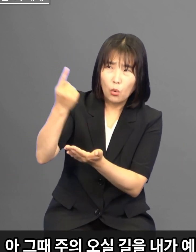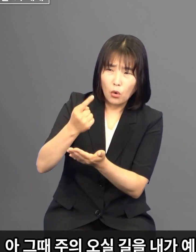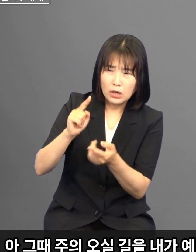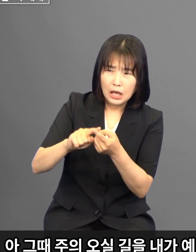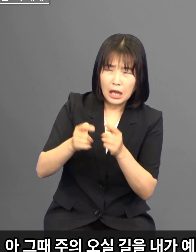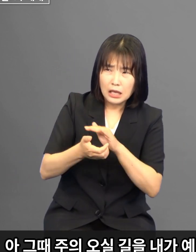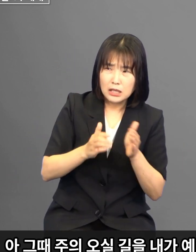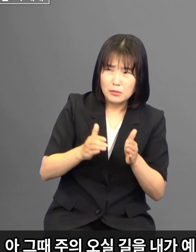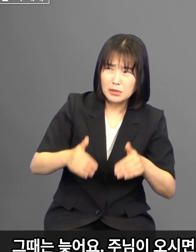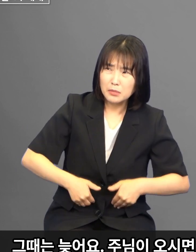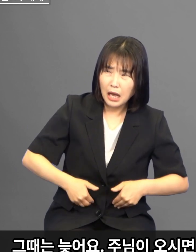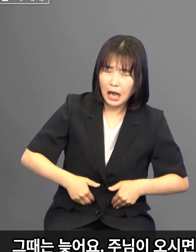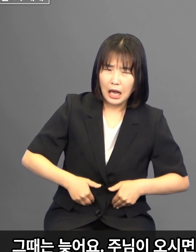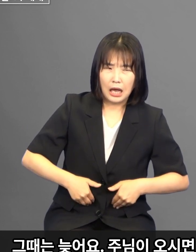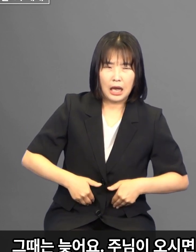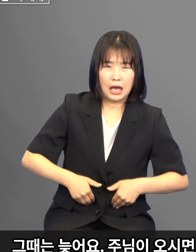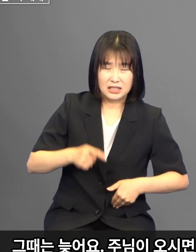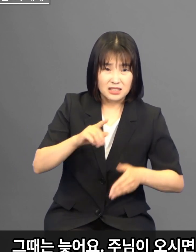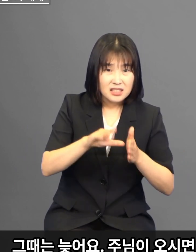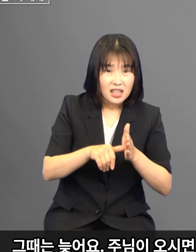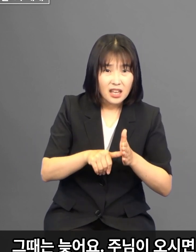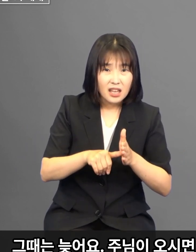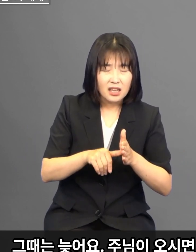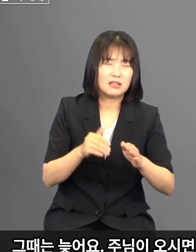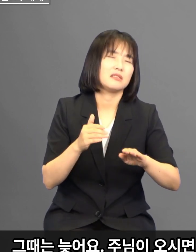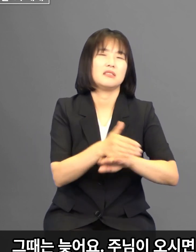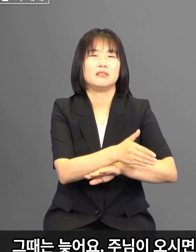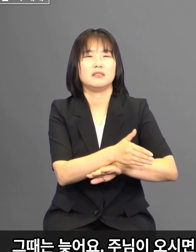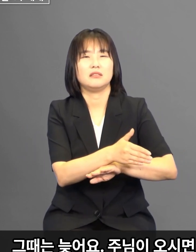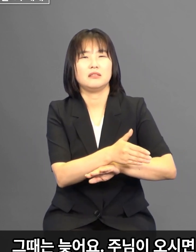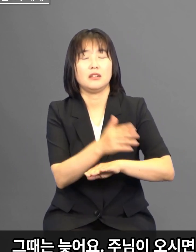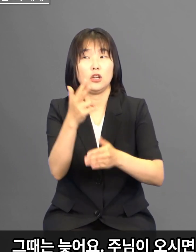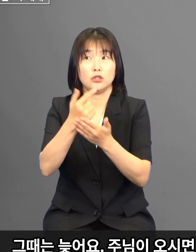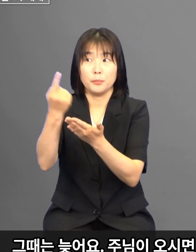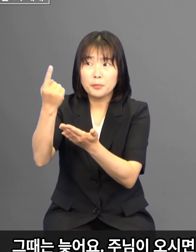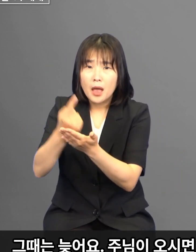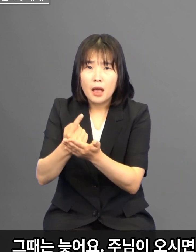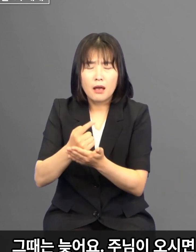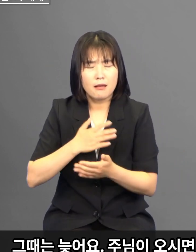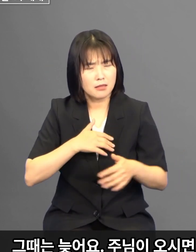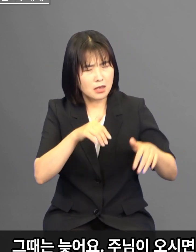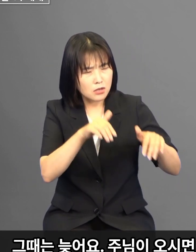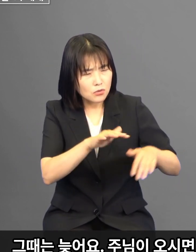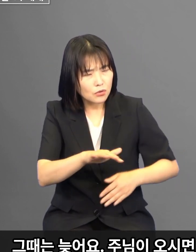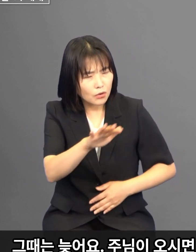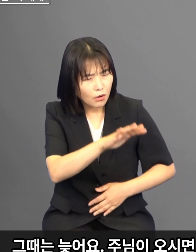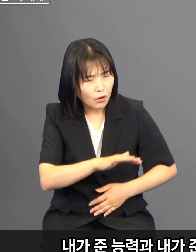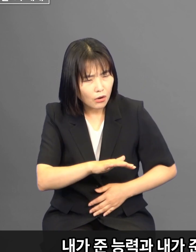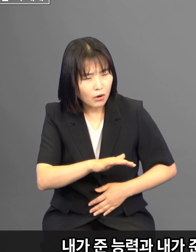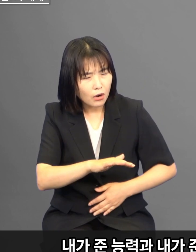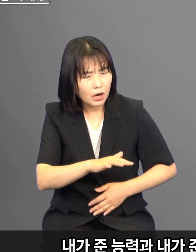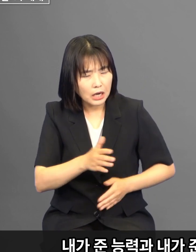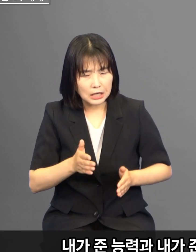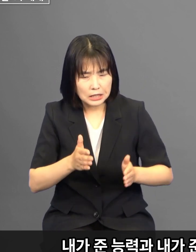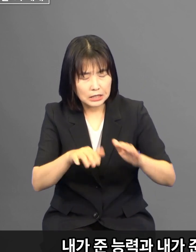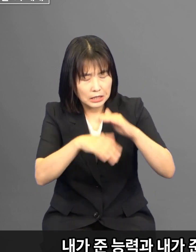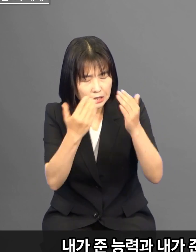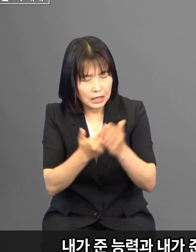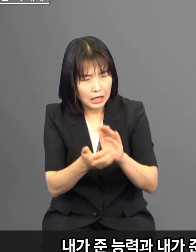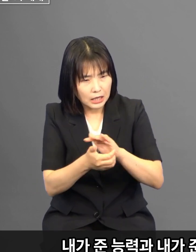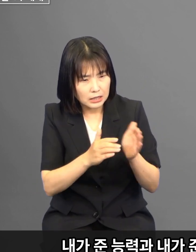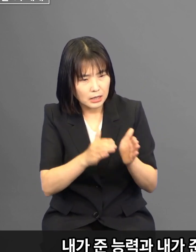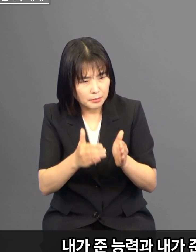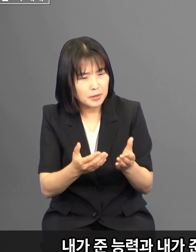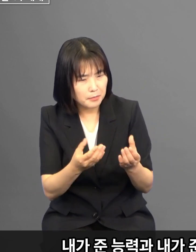그때 늦는 겁니다. 그땐 늦어요. 주님이 오시면, 야, 내 종들이 내 오실 길을 다 예비했구나. 내가 준 능력과 내가